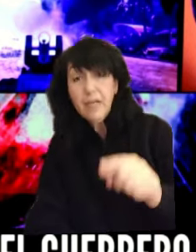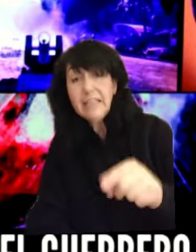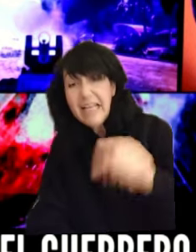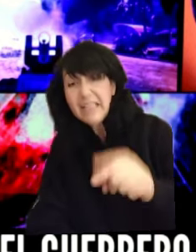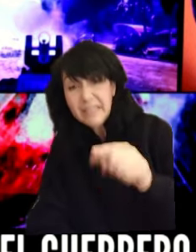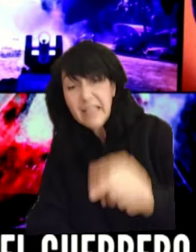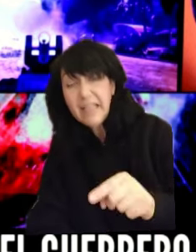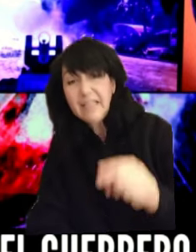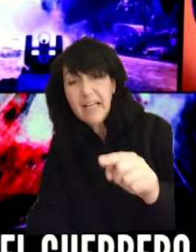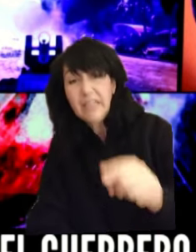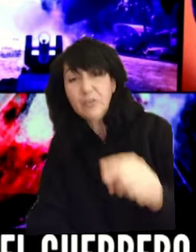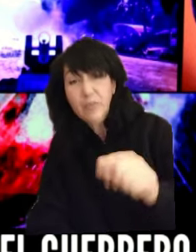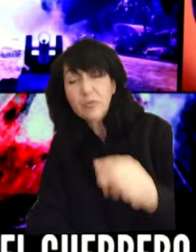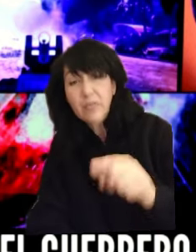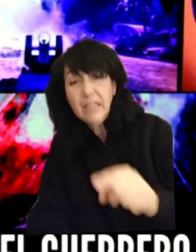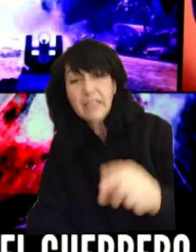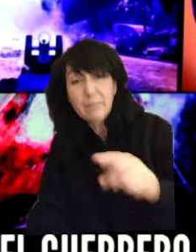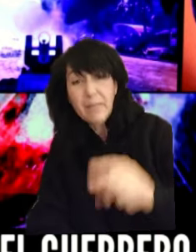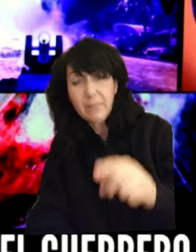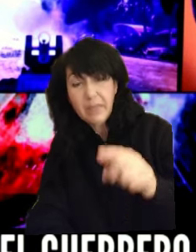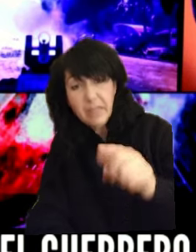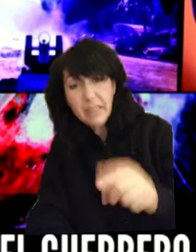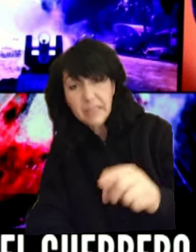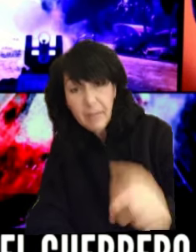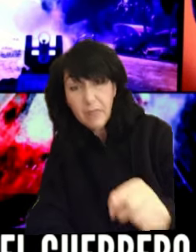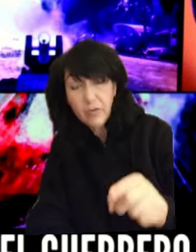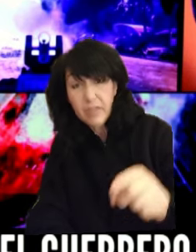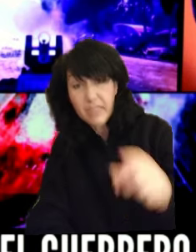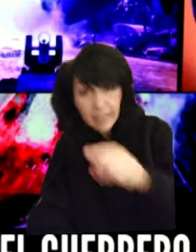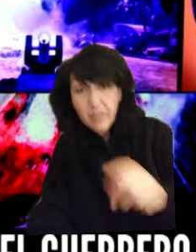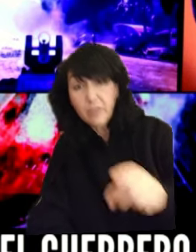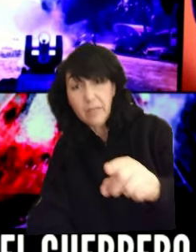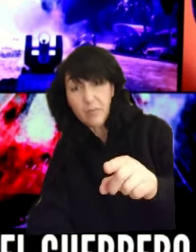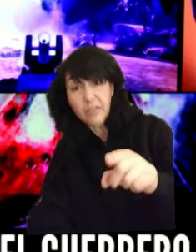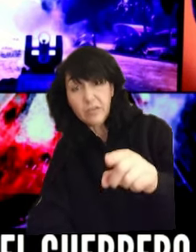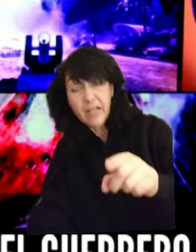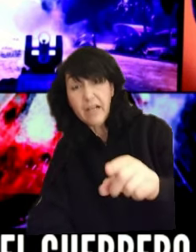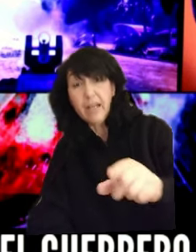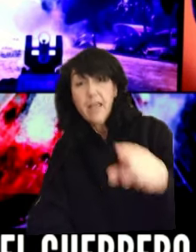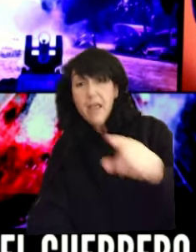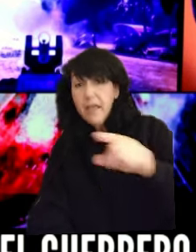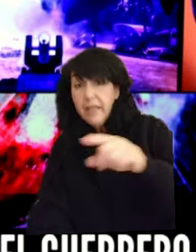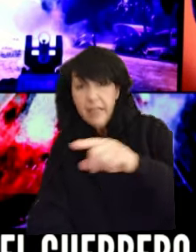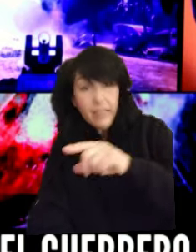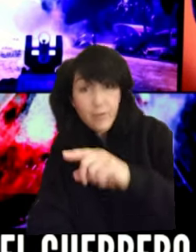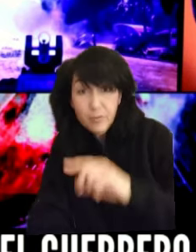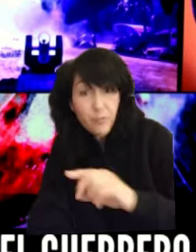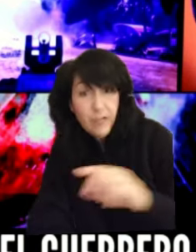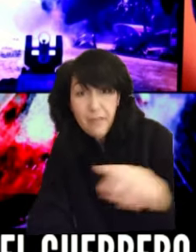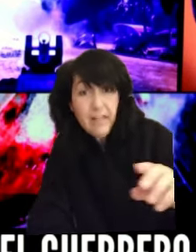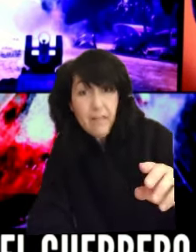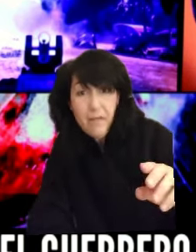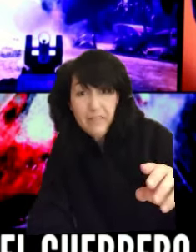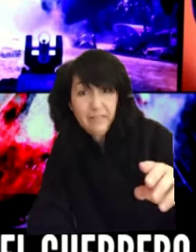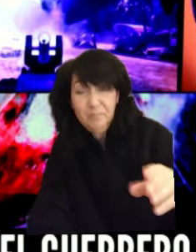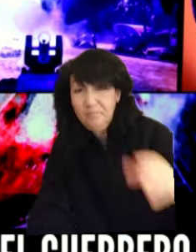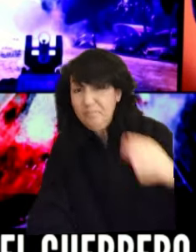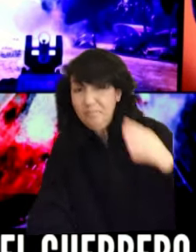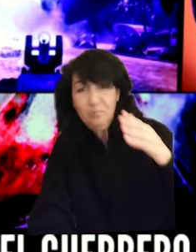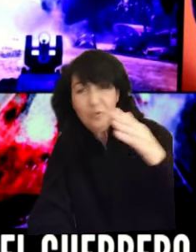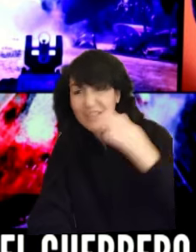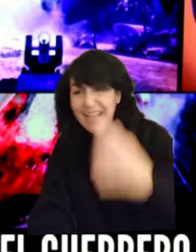que esta novela ya está entre las novelas juveniles más vendidas en Amazon Y es ahí donde la podéis encontrar y no os voy a decir nada más